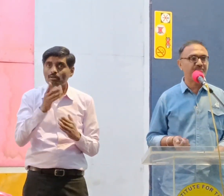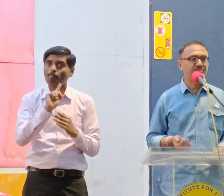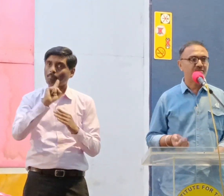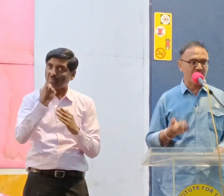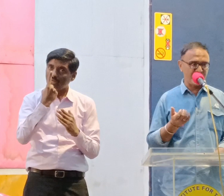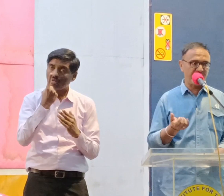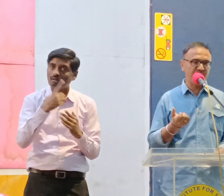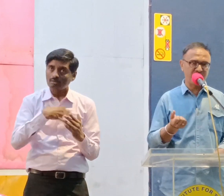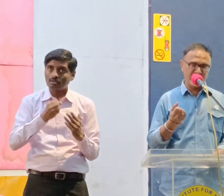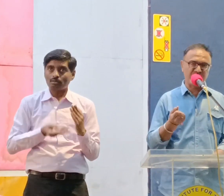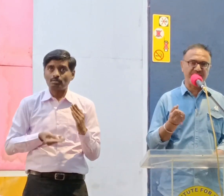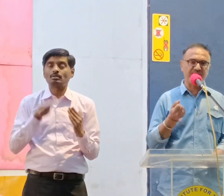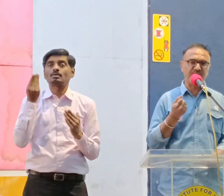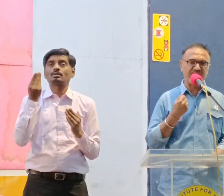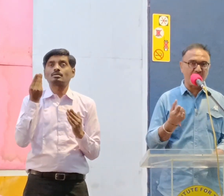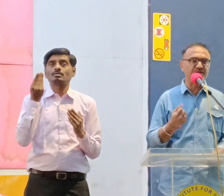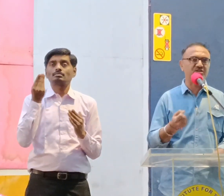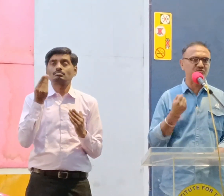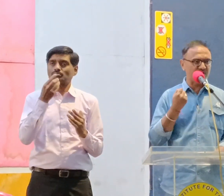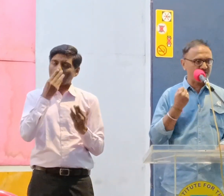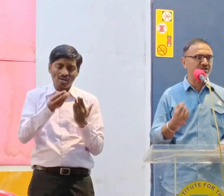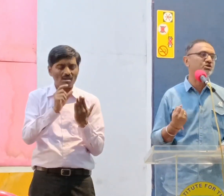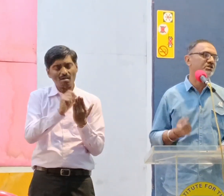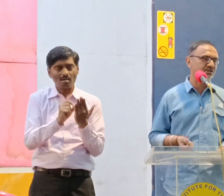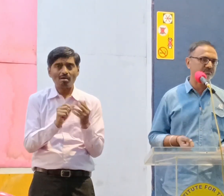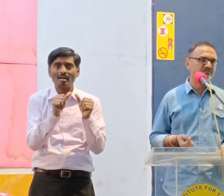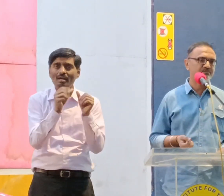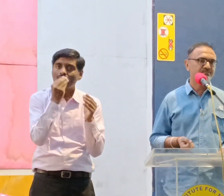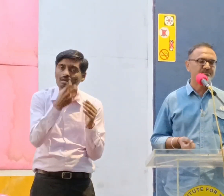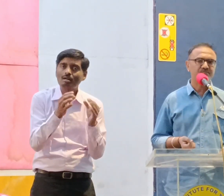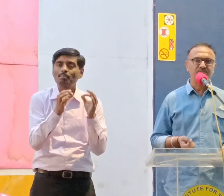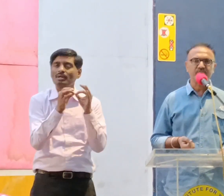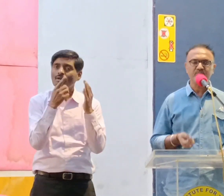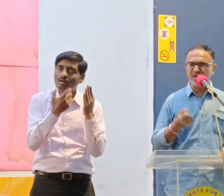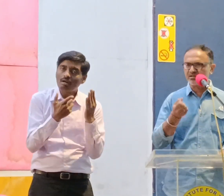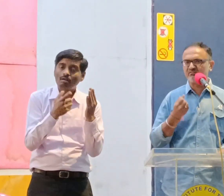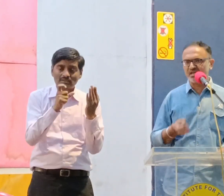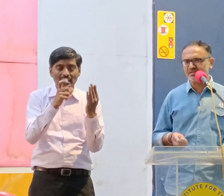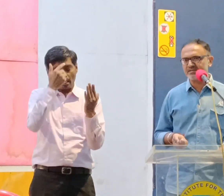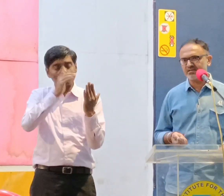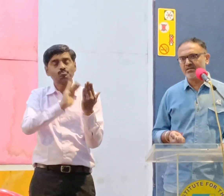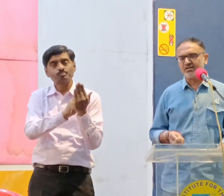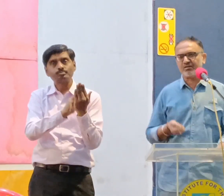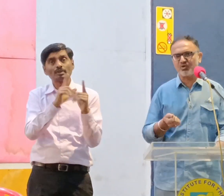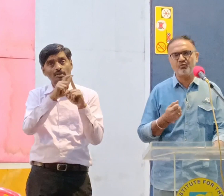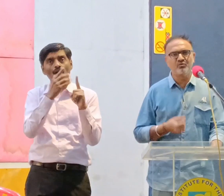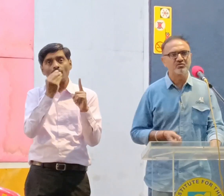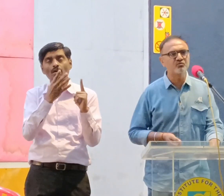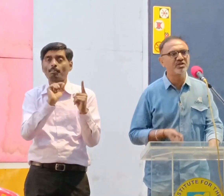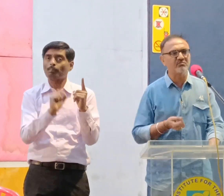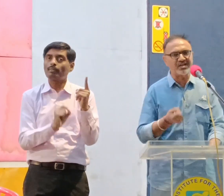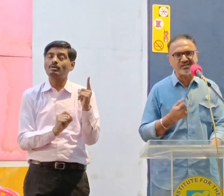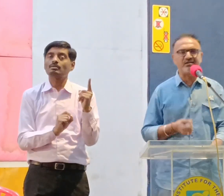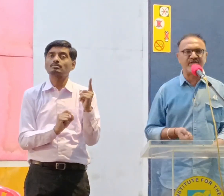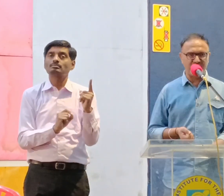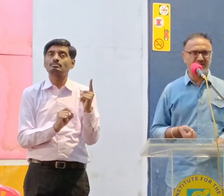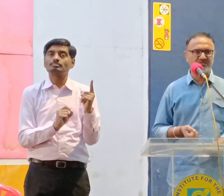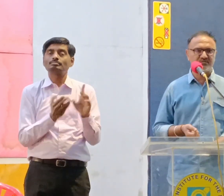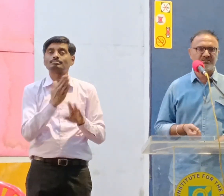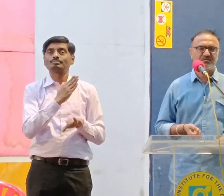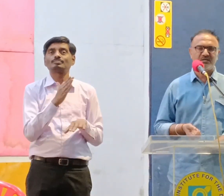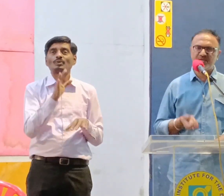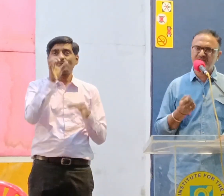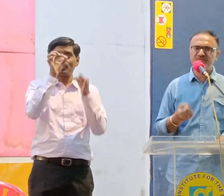વધે, આપણને એમ થાય કે નહીં મને આવડે છે, હું આ કરી શકીશ. ફાધર વાલેસે એક બહુ સુંદર વાર્તા